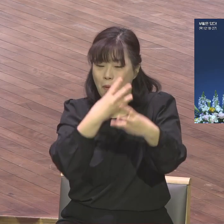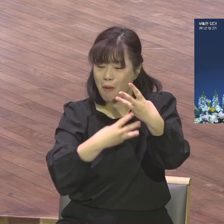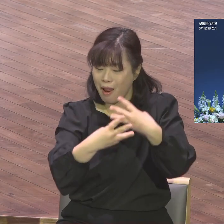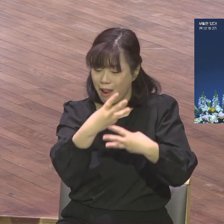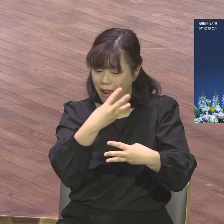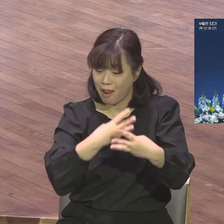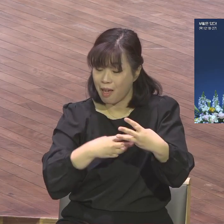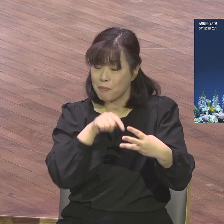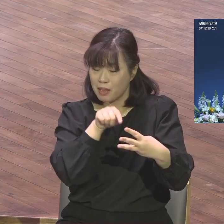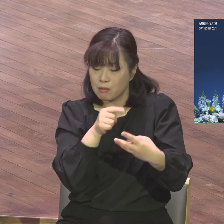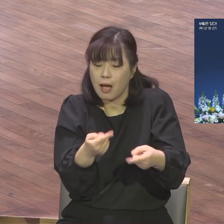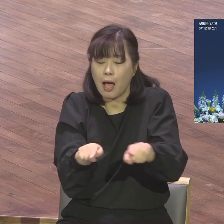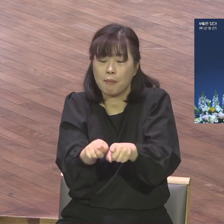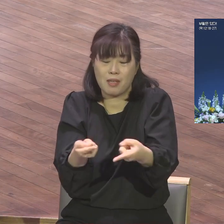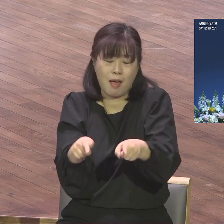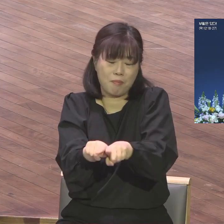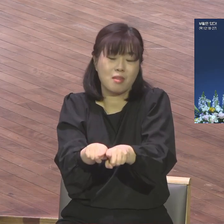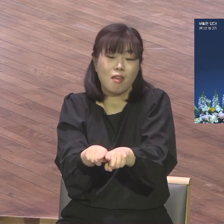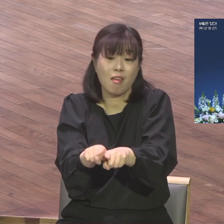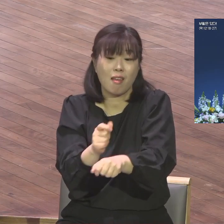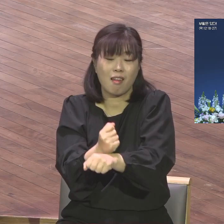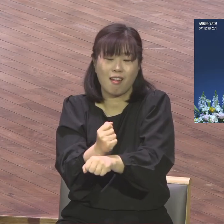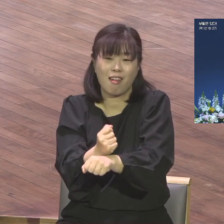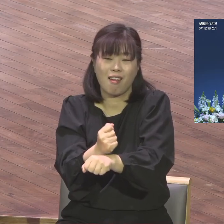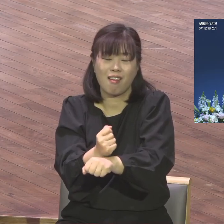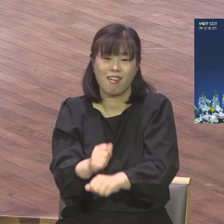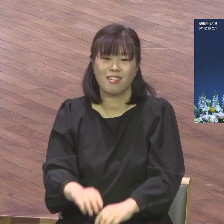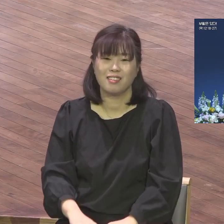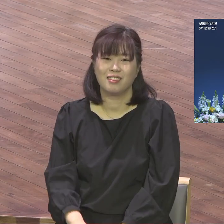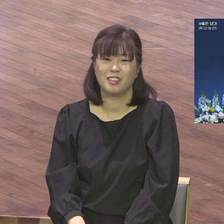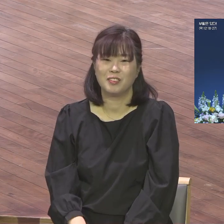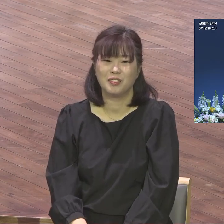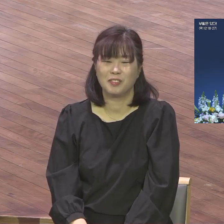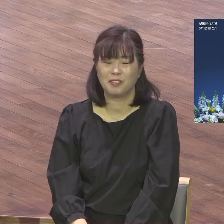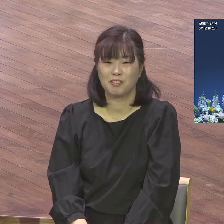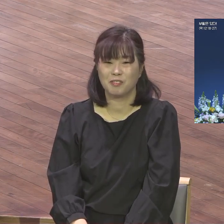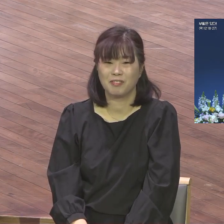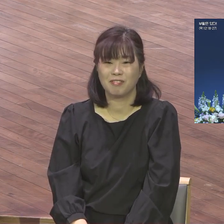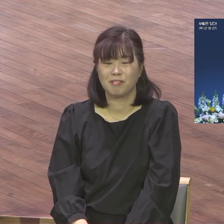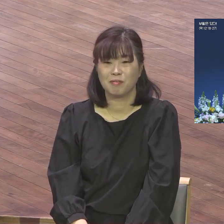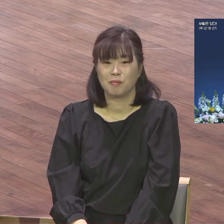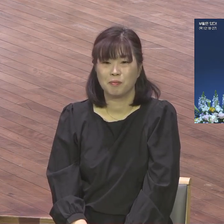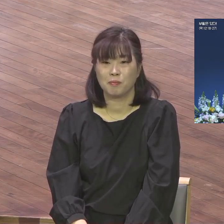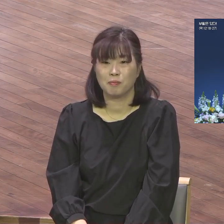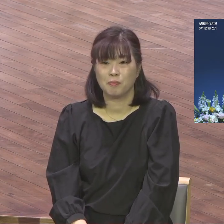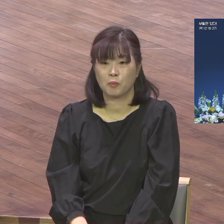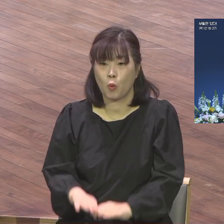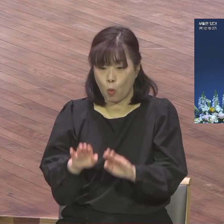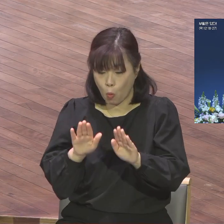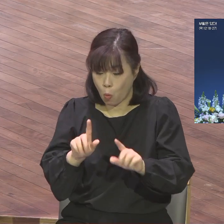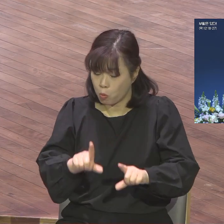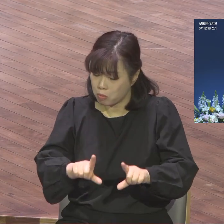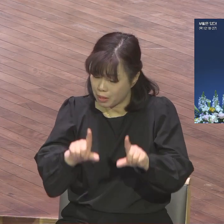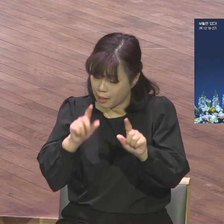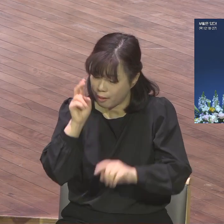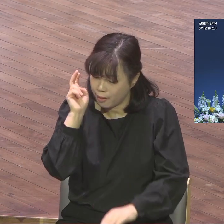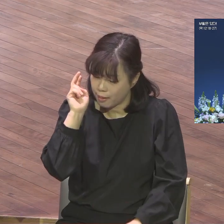나가는 현지 그런 핵심이었는데 올해 다섯 번 정도 그렇게